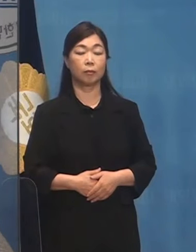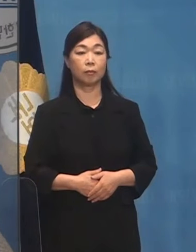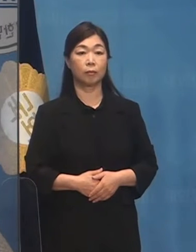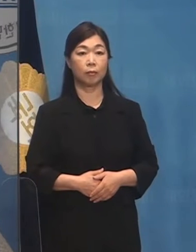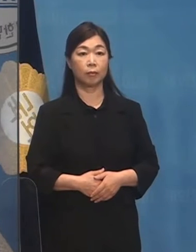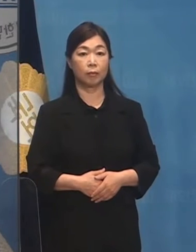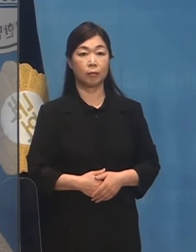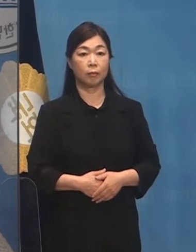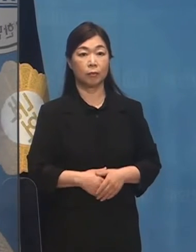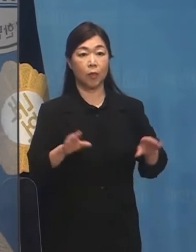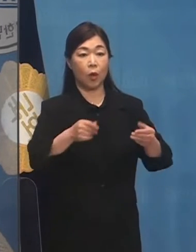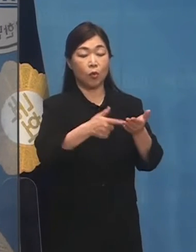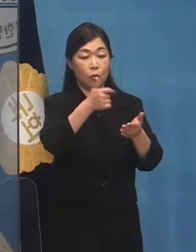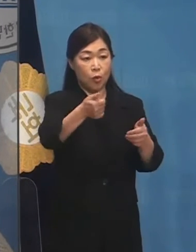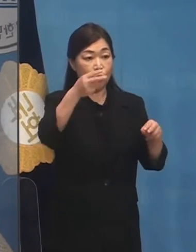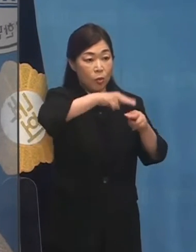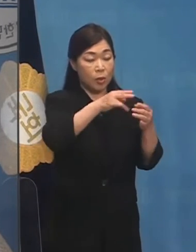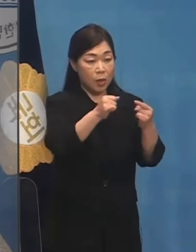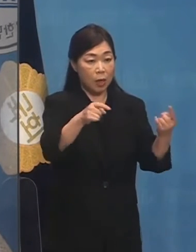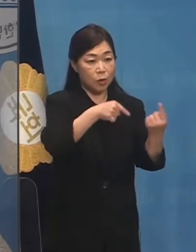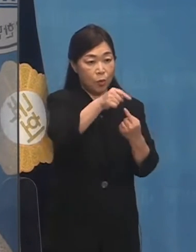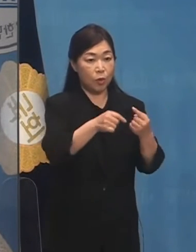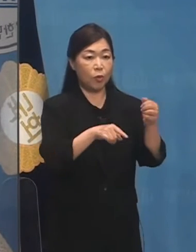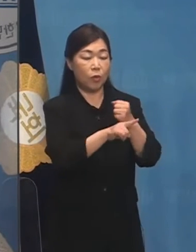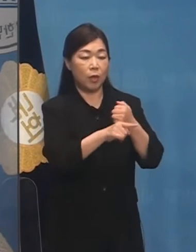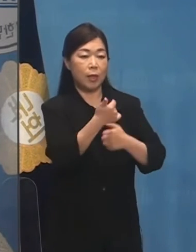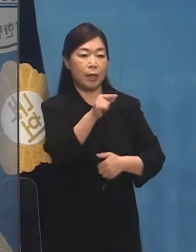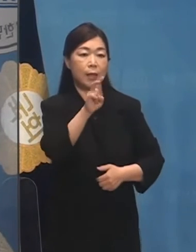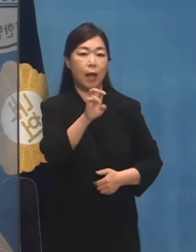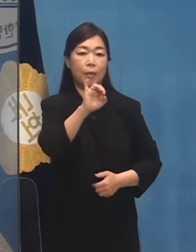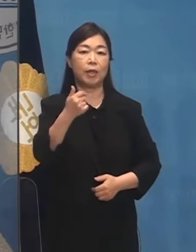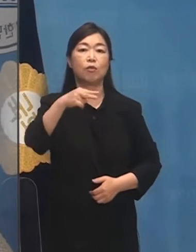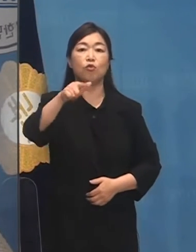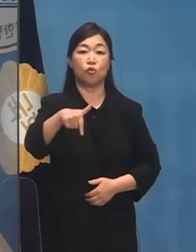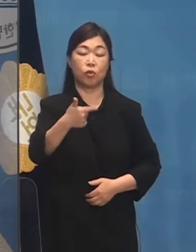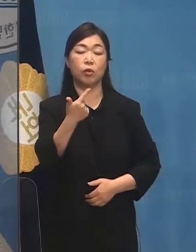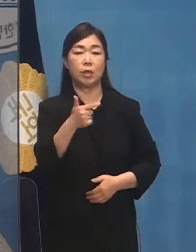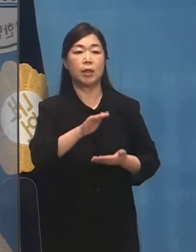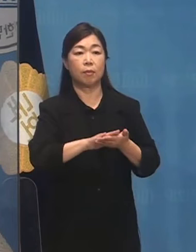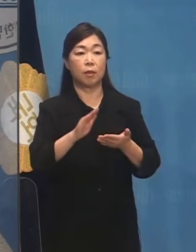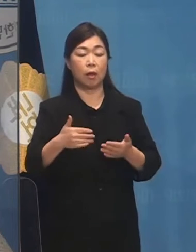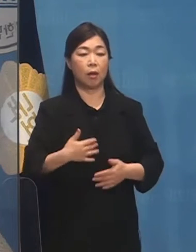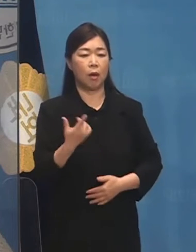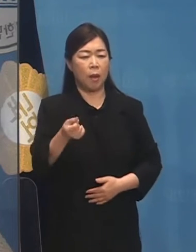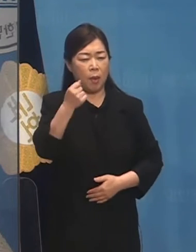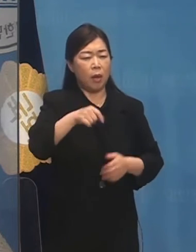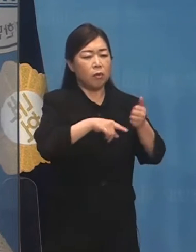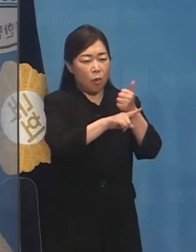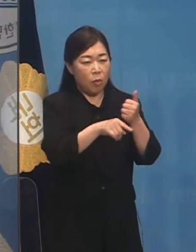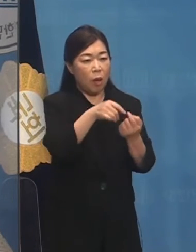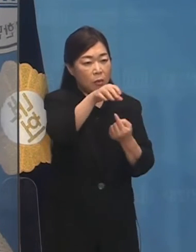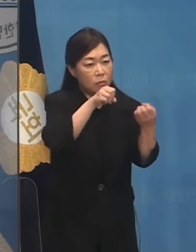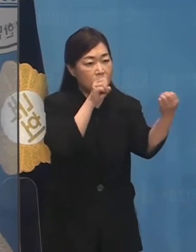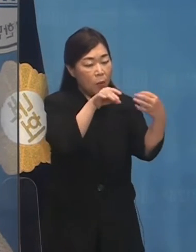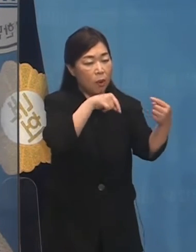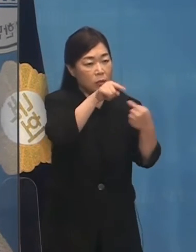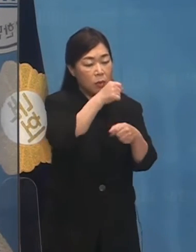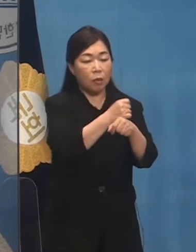네, 국무총리 후보자 인사청문위원 남인순 의원입니다. 네, 저희도 빨리 청문회 하고 싶습니다.